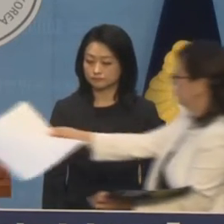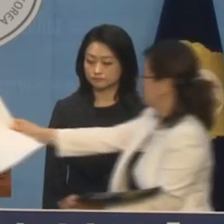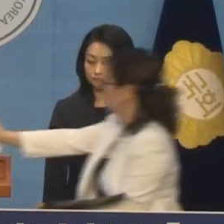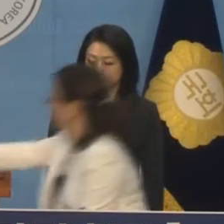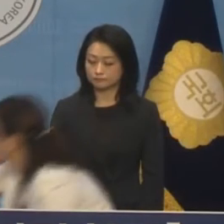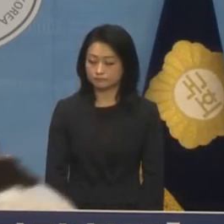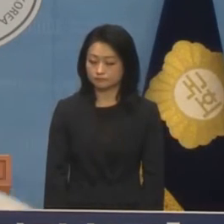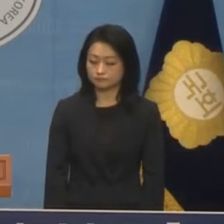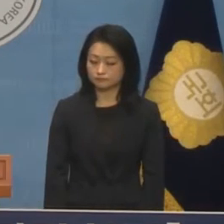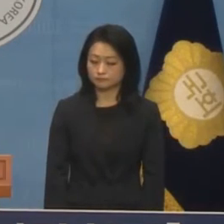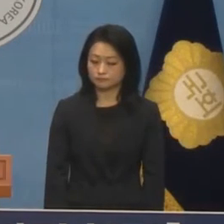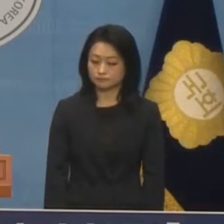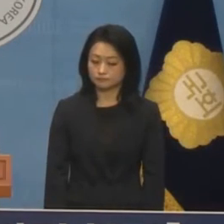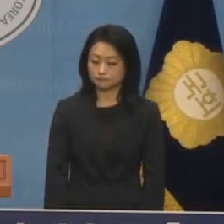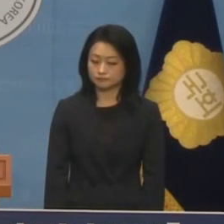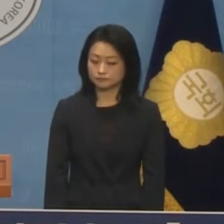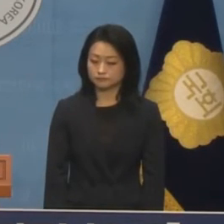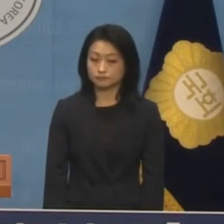네,